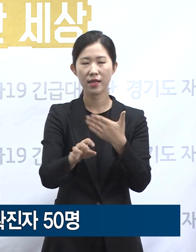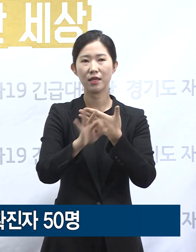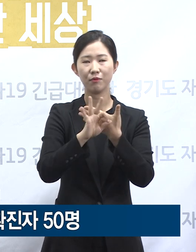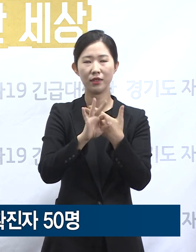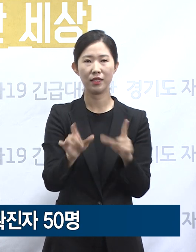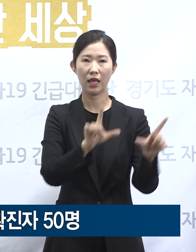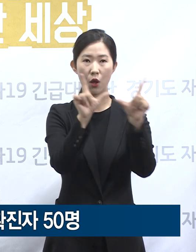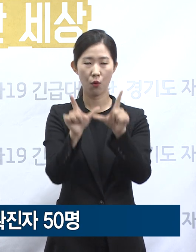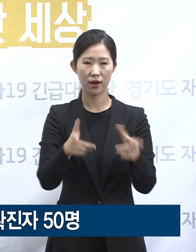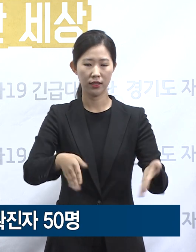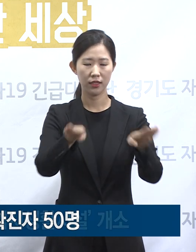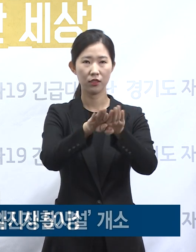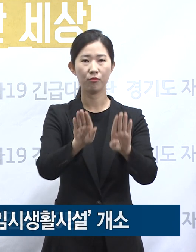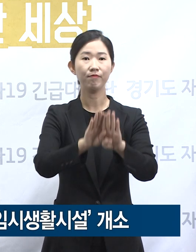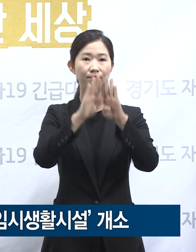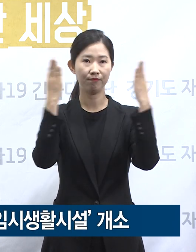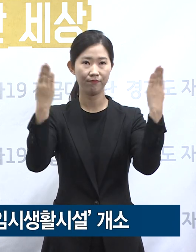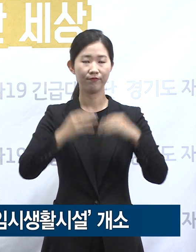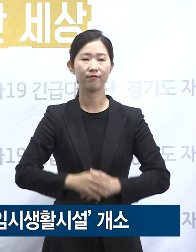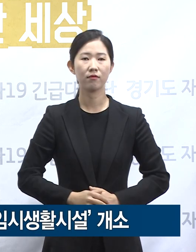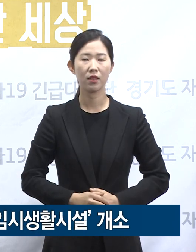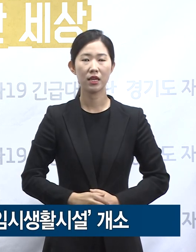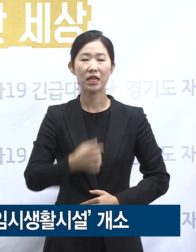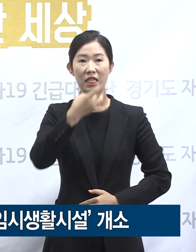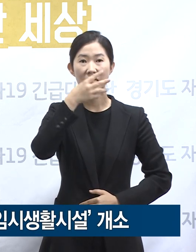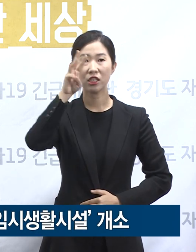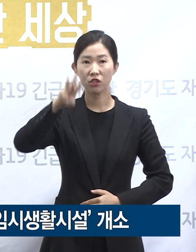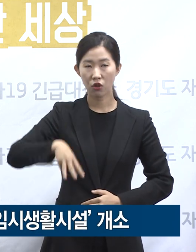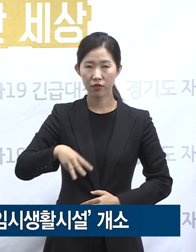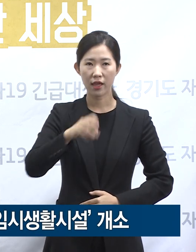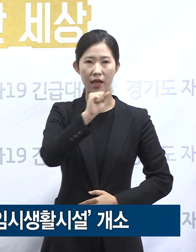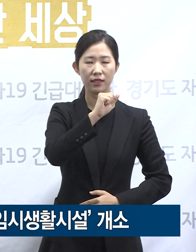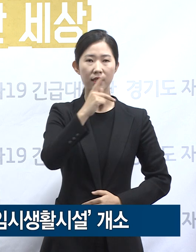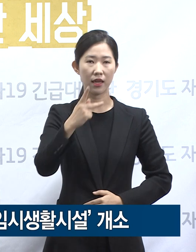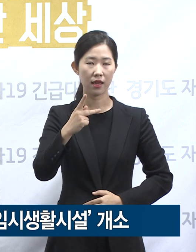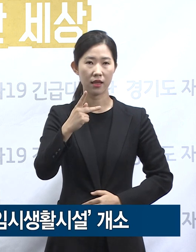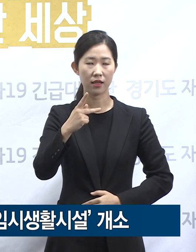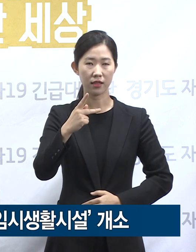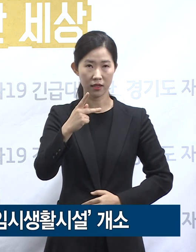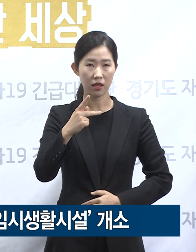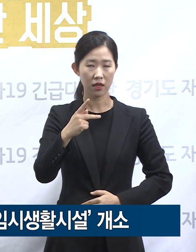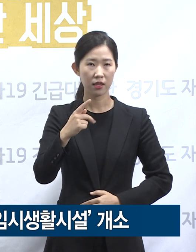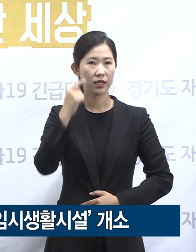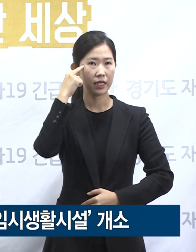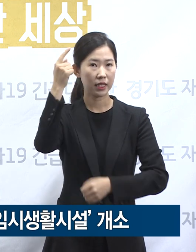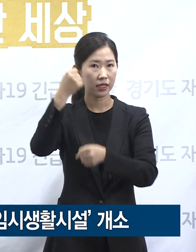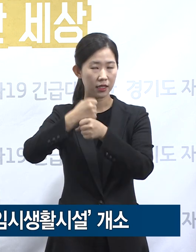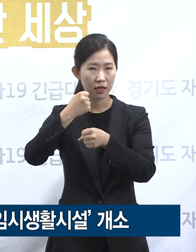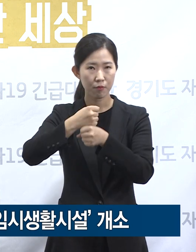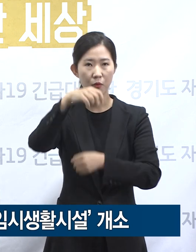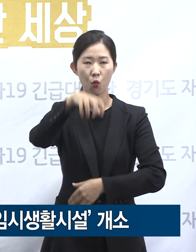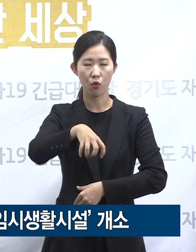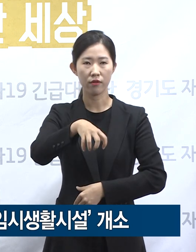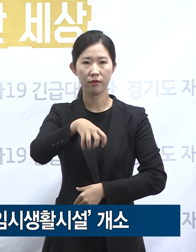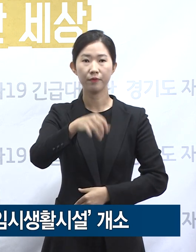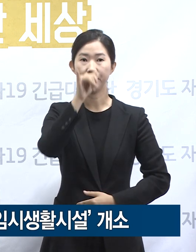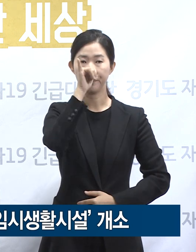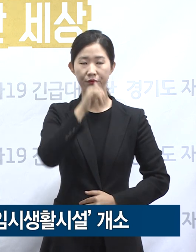도 임시생활시설은 이천시에 소재한 SK텔레콤 인재개발원에 위치하게 됩니다.